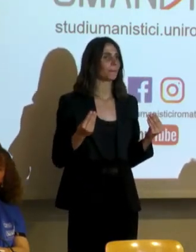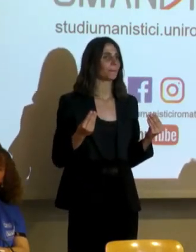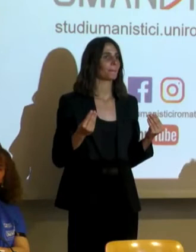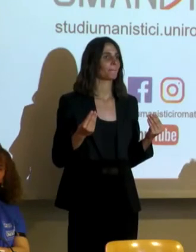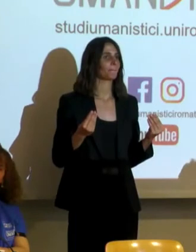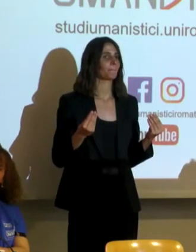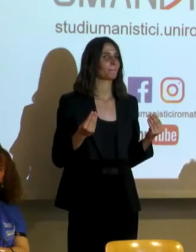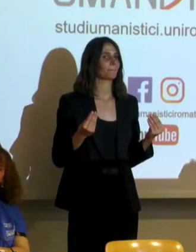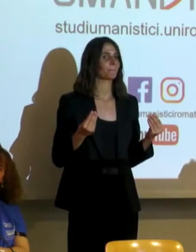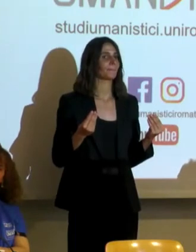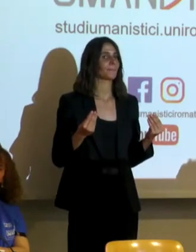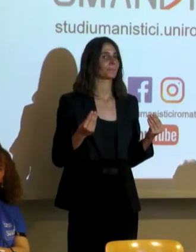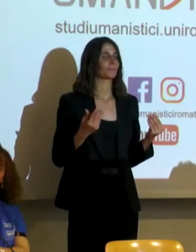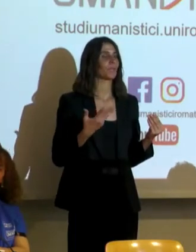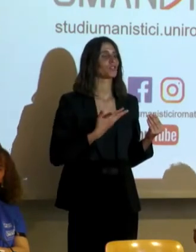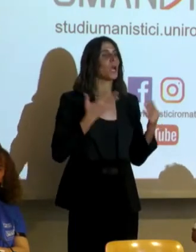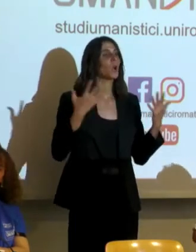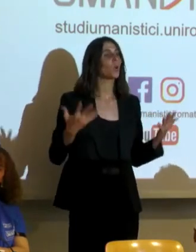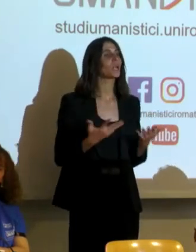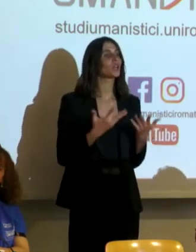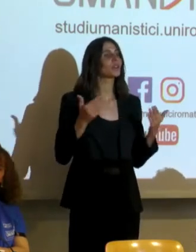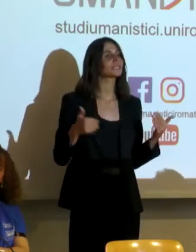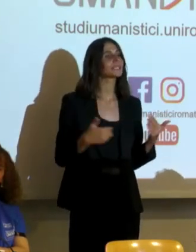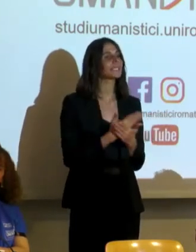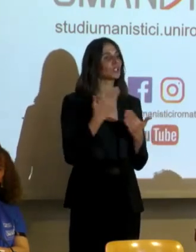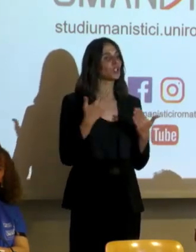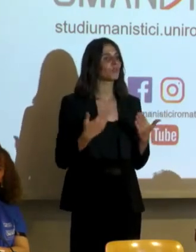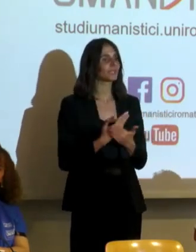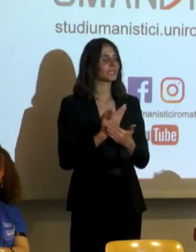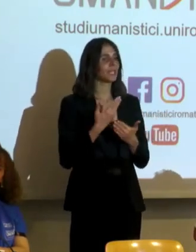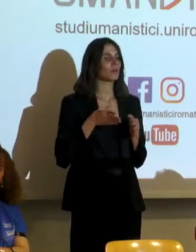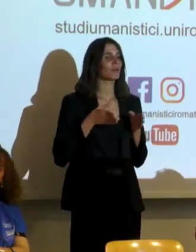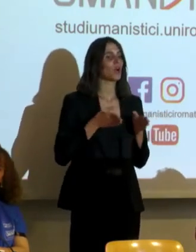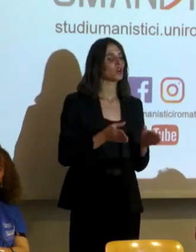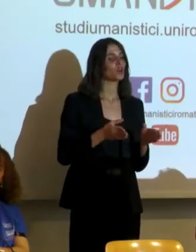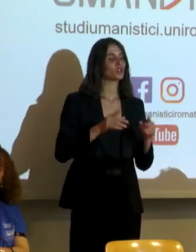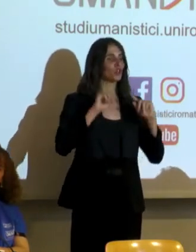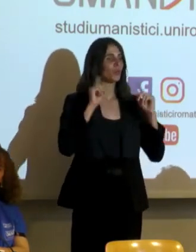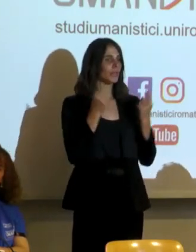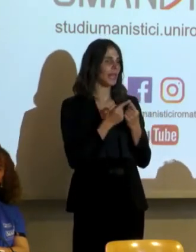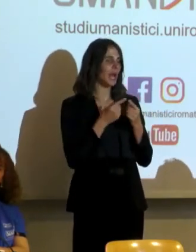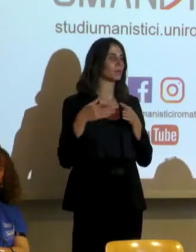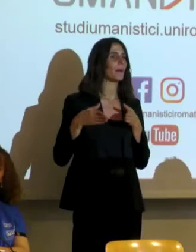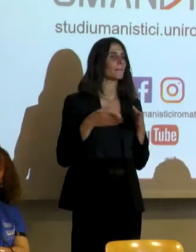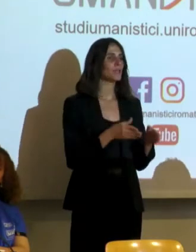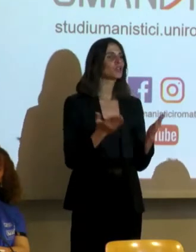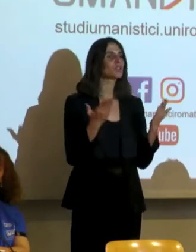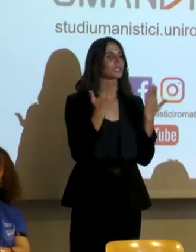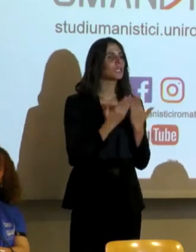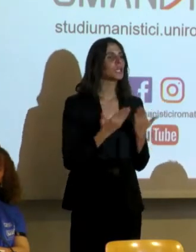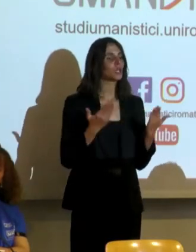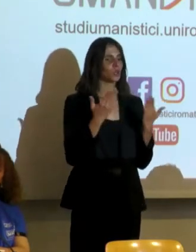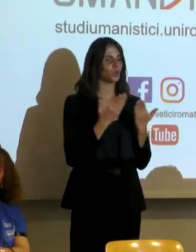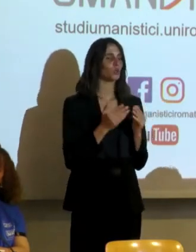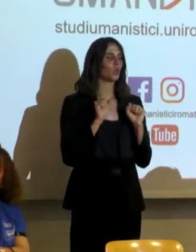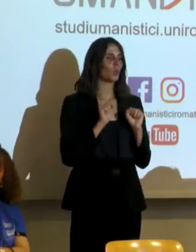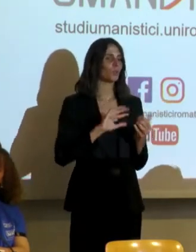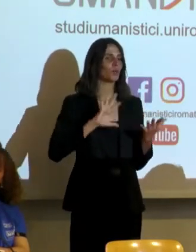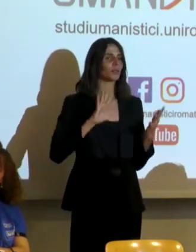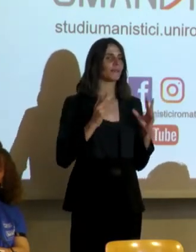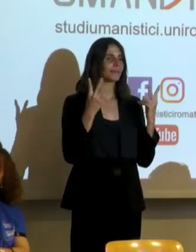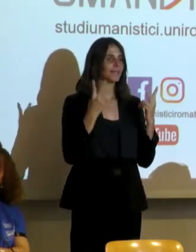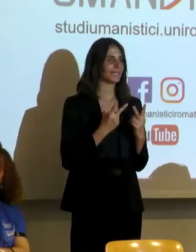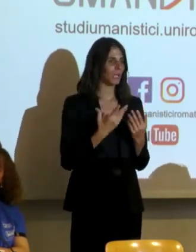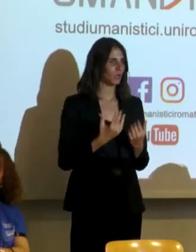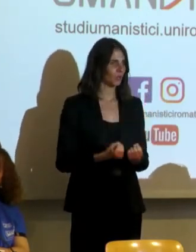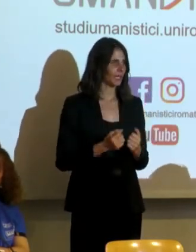per dire qualcosa di innovativo, ma che nel nostro corso di laurea, nei nostri percorsi di studio è davvero realtà concreta. Altro